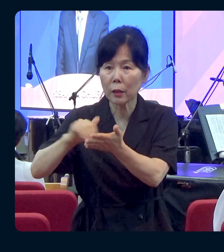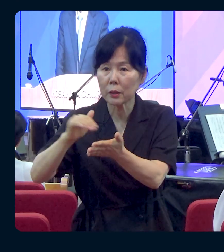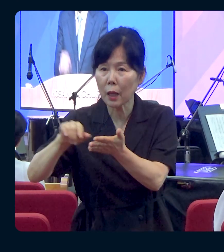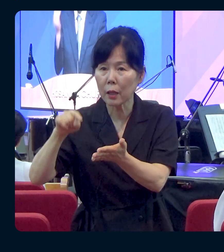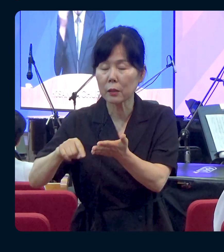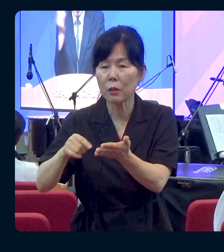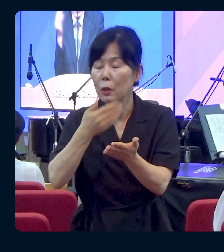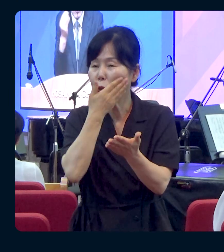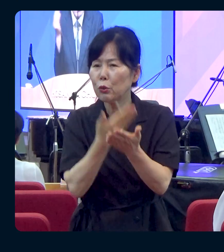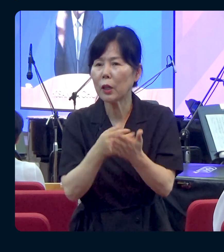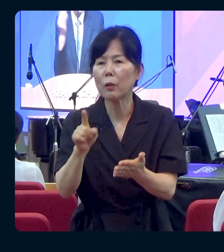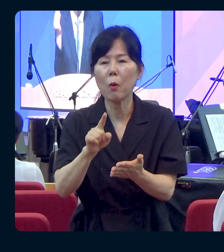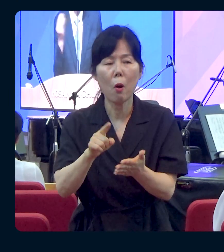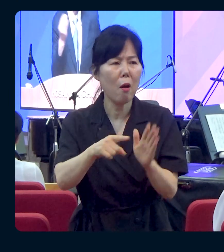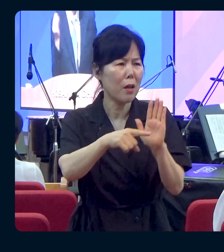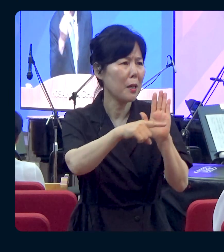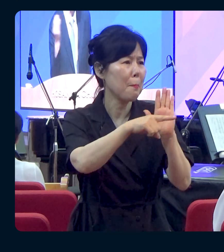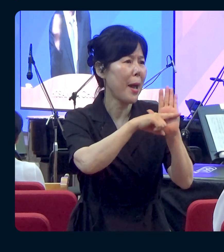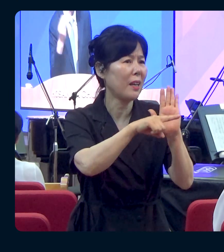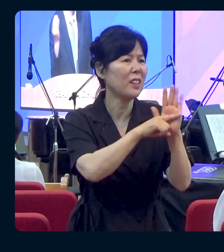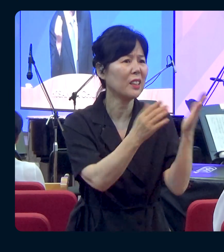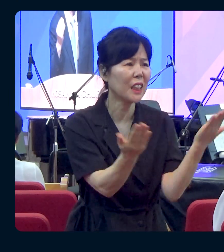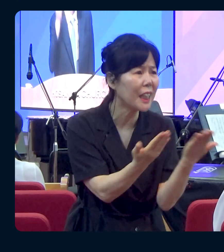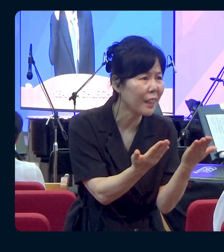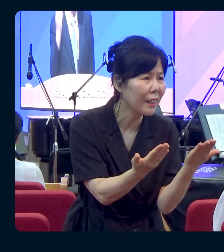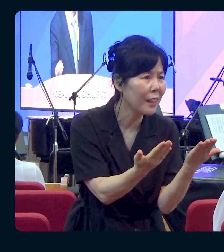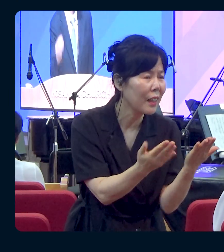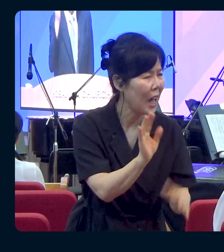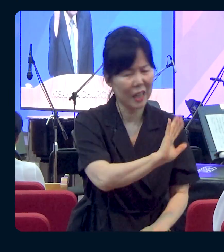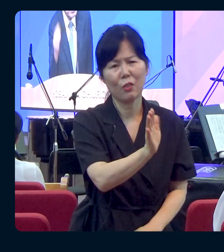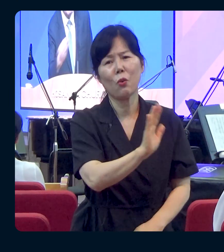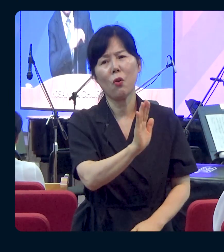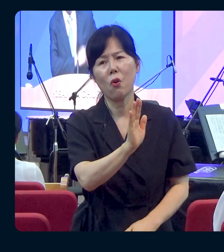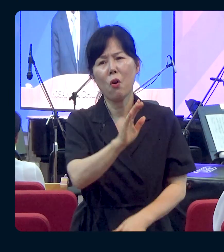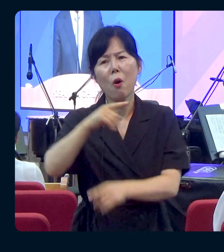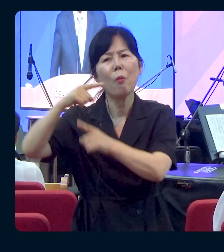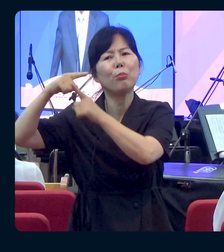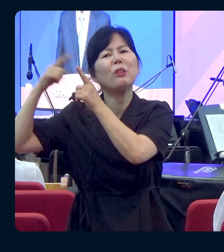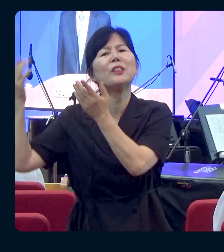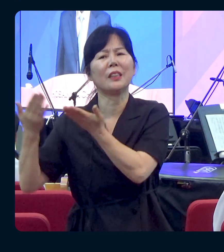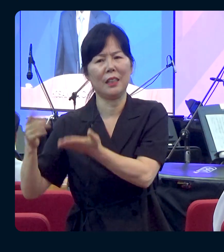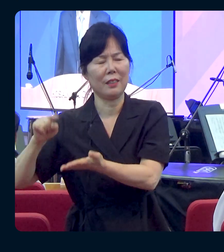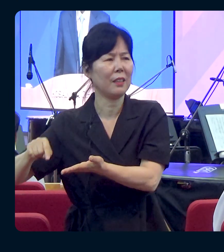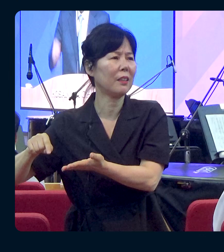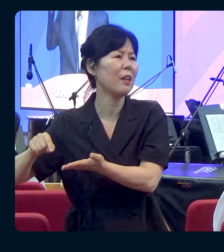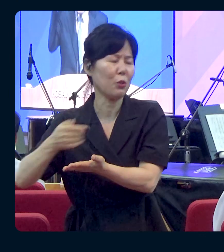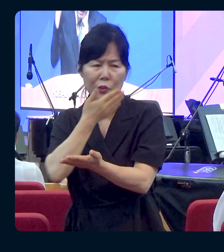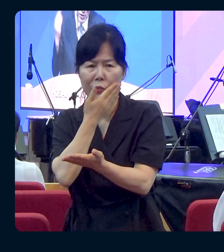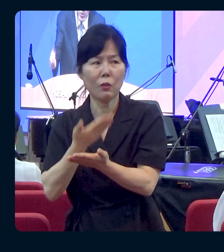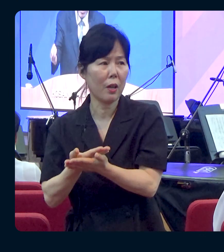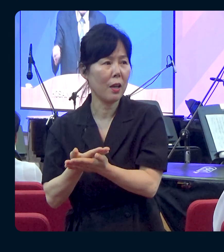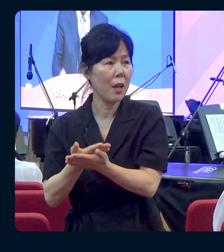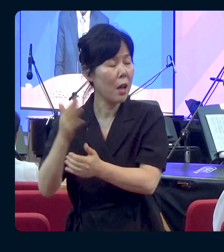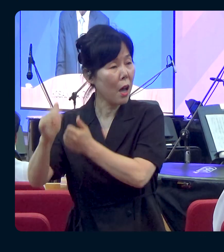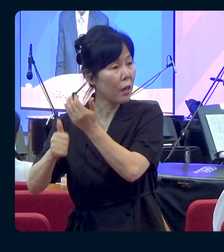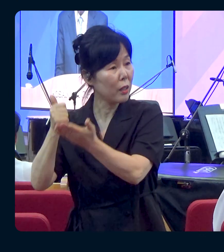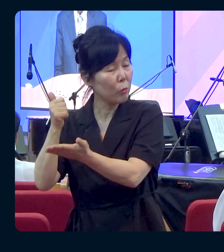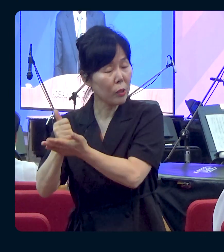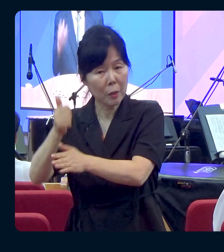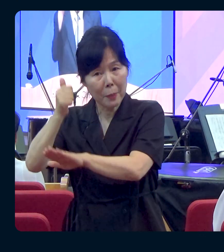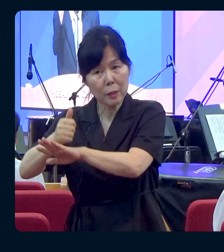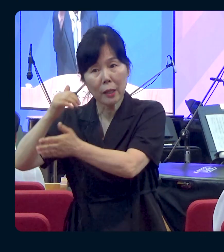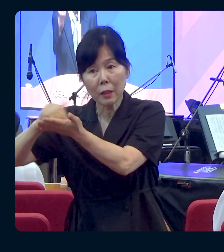이 결산에서 정말 중요한 것은요 마이너스가 아니고, 마이너스 요인이 아니라 플러스 요인입니다. 우리